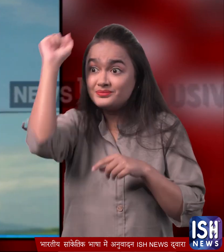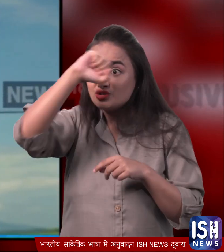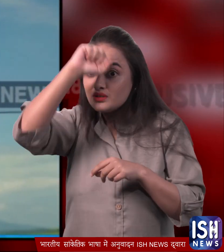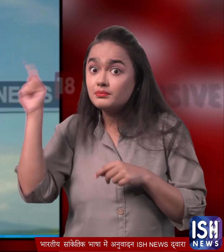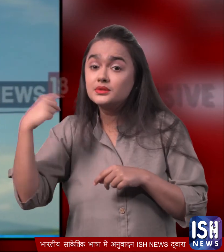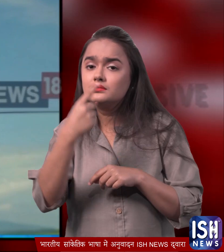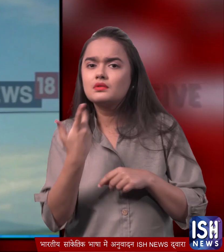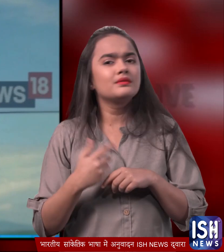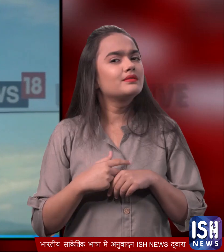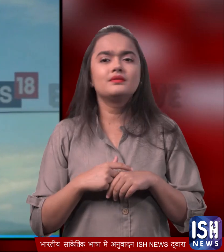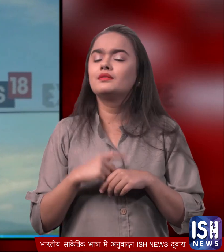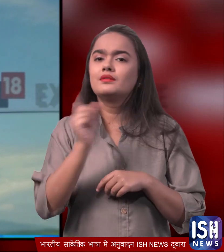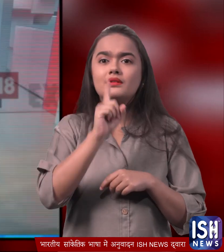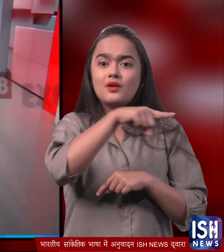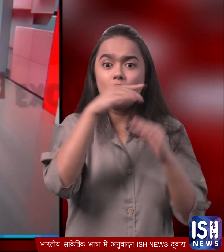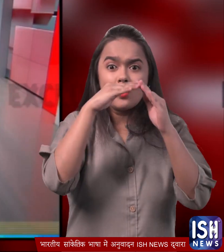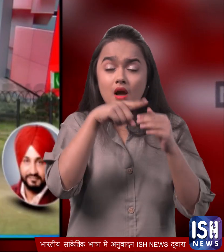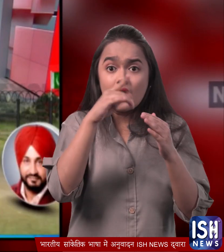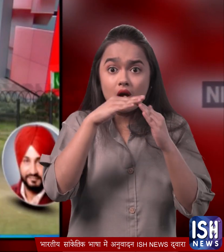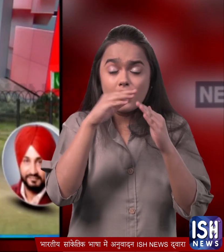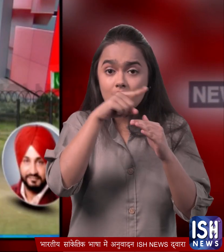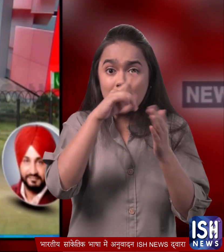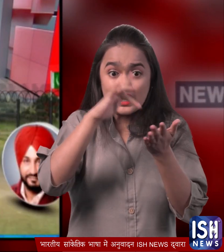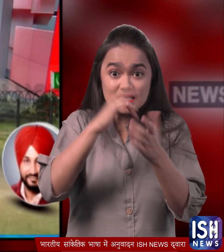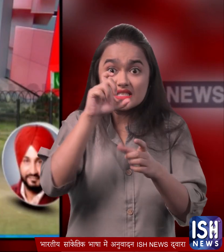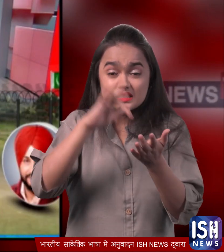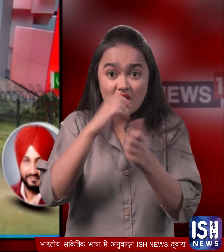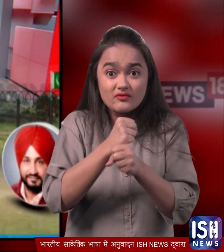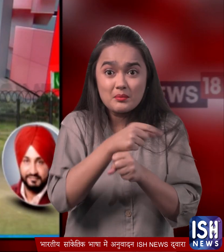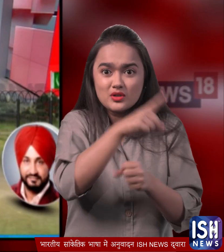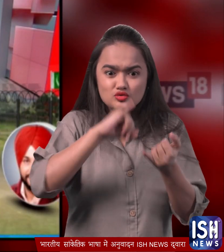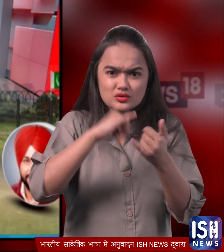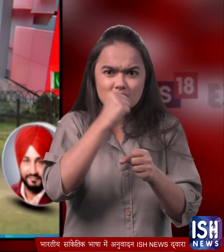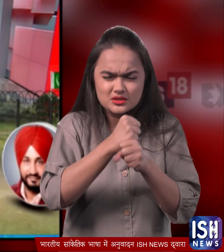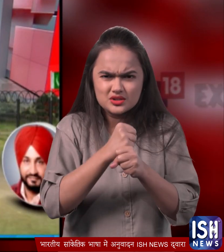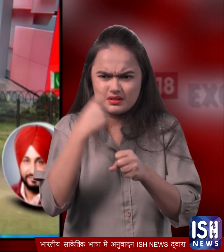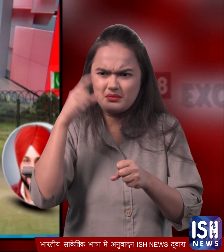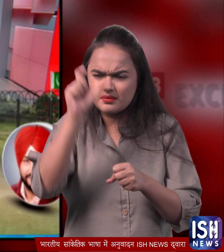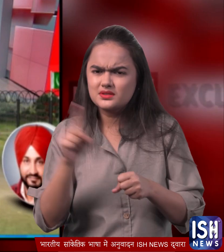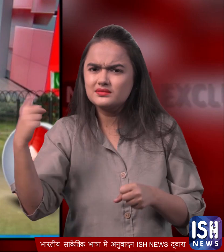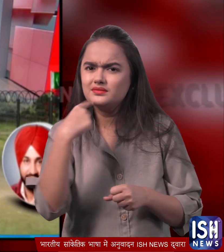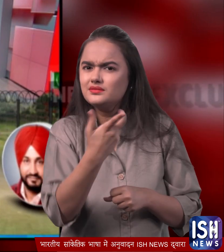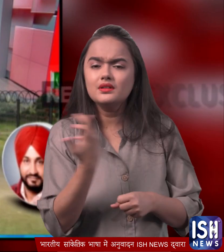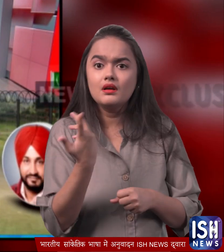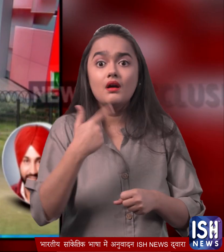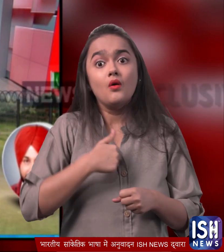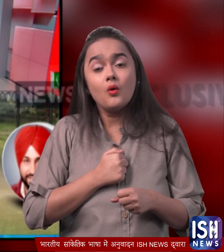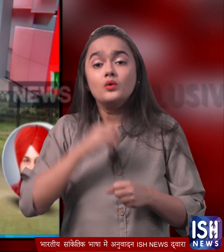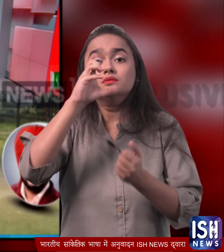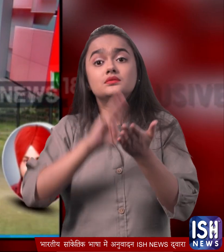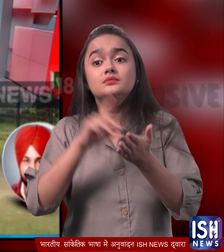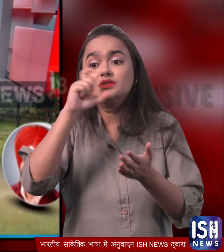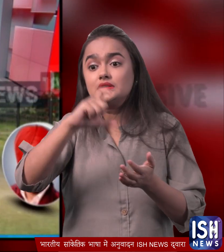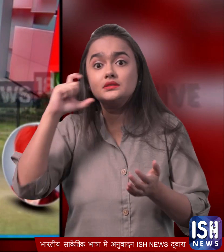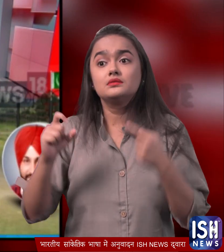लेकिन पंजाब में इस मामले ने तूल पकड़ लिया, जहां केंद्र सरकार के इस आदेश का पंजाब कांग्रेस के नेता सुनील जाखड़ ने विरोध किया और लगे हाथ अपने